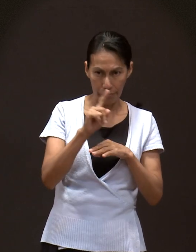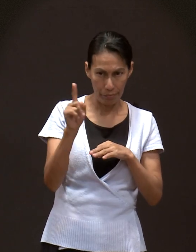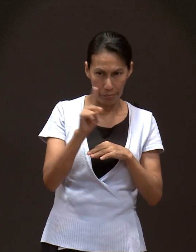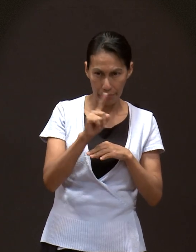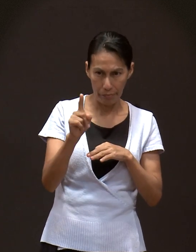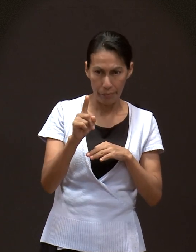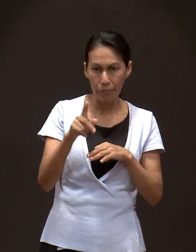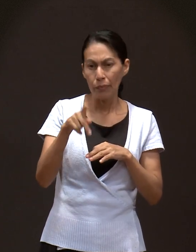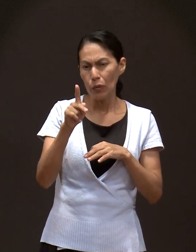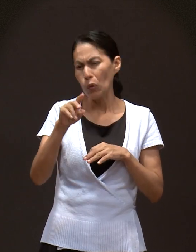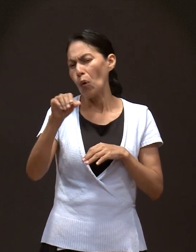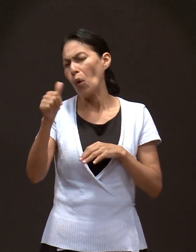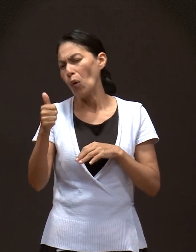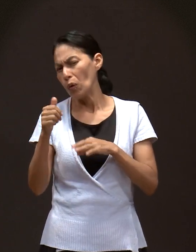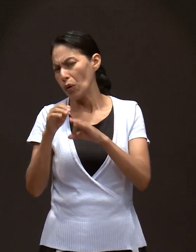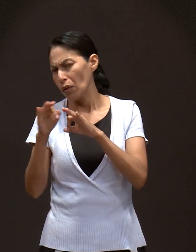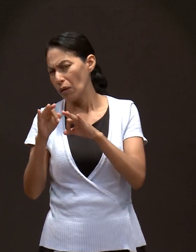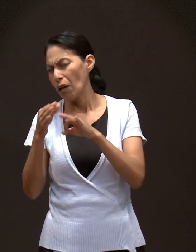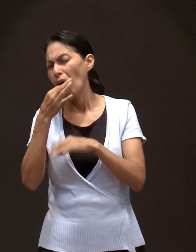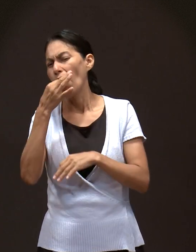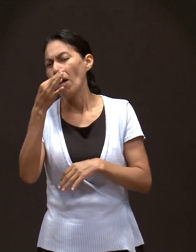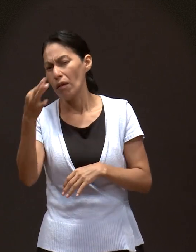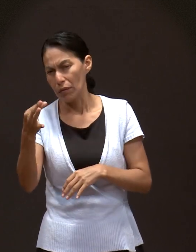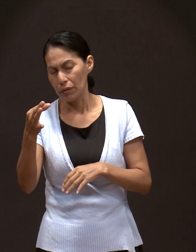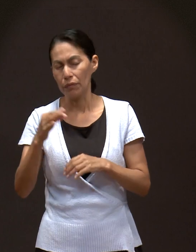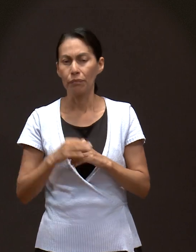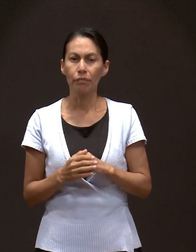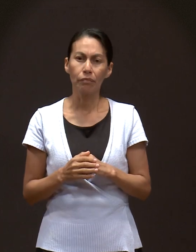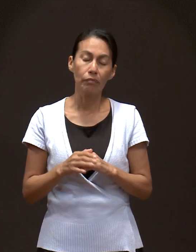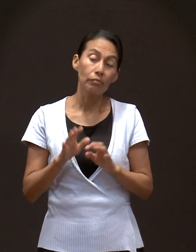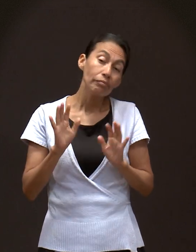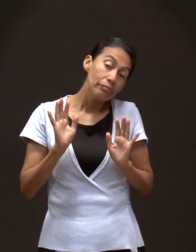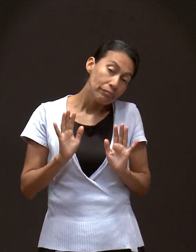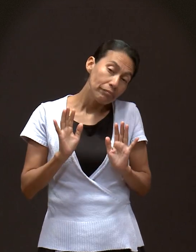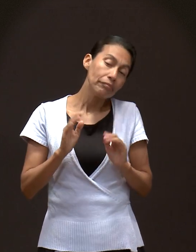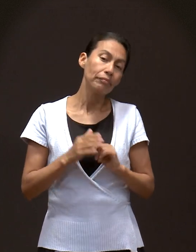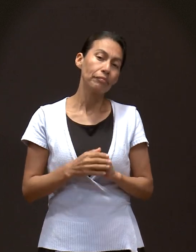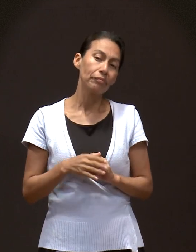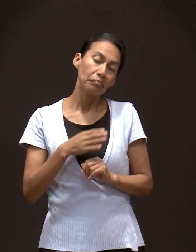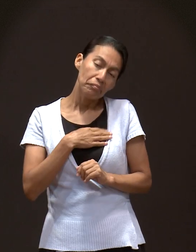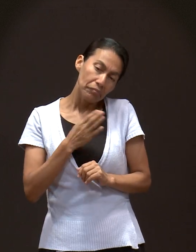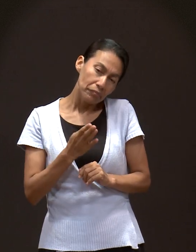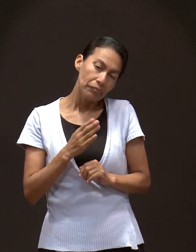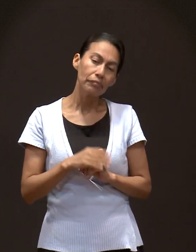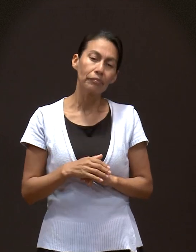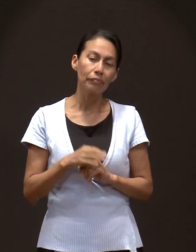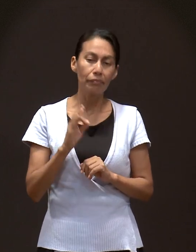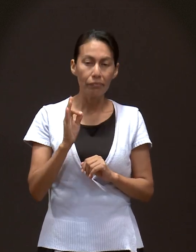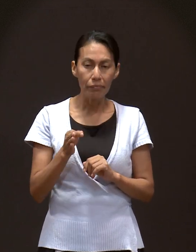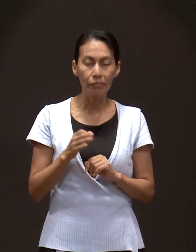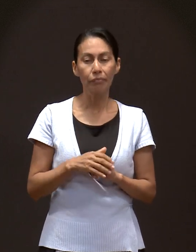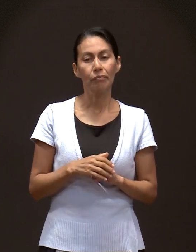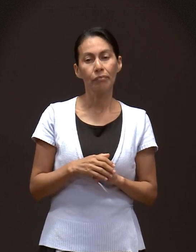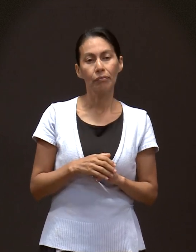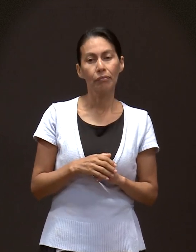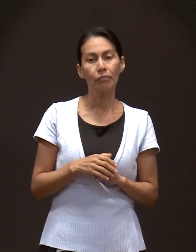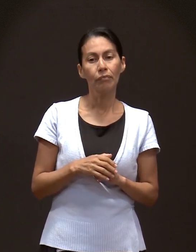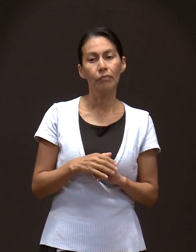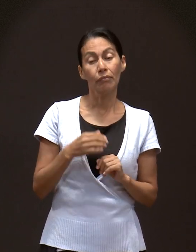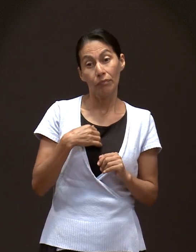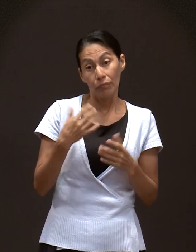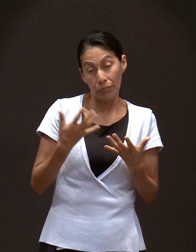no, pero si en caso de que haya otro trabajo, otra oportunidad, yo te lo hago saber. Entonces, yo dije, bueno, lo intentamos,